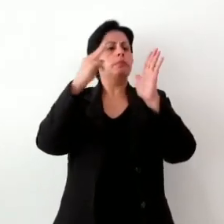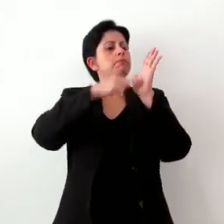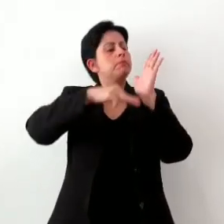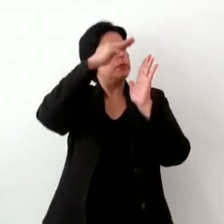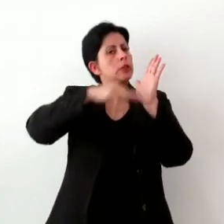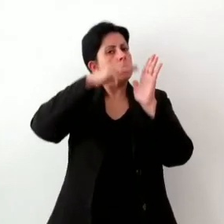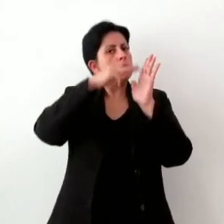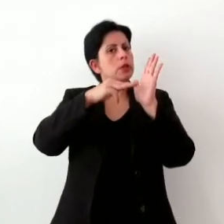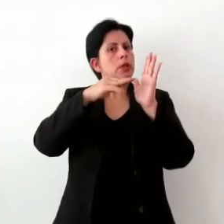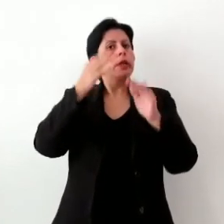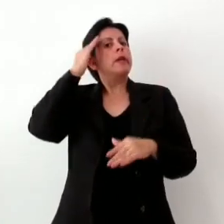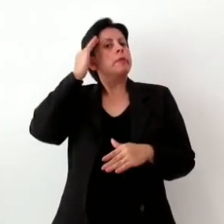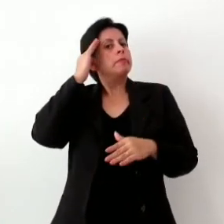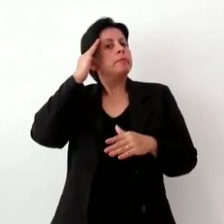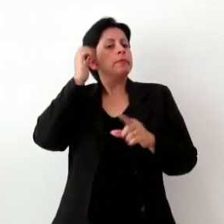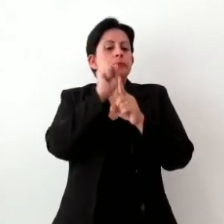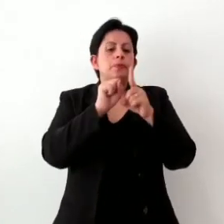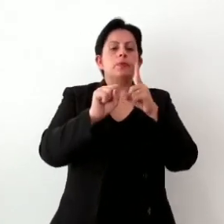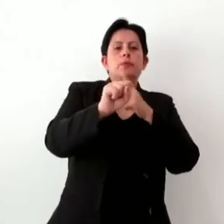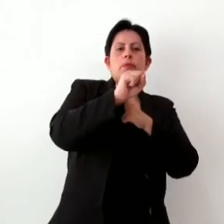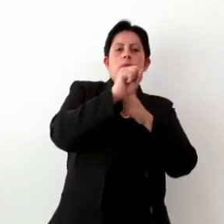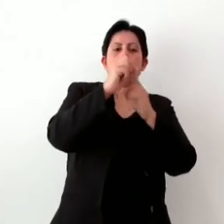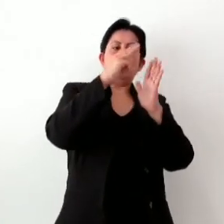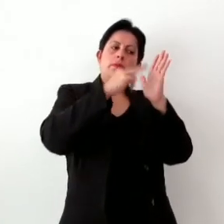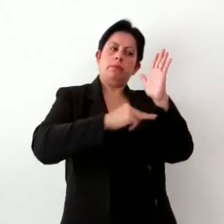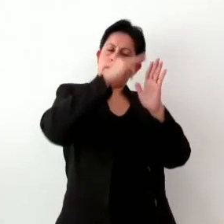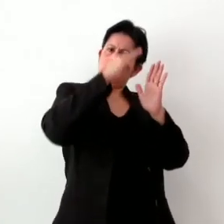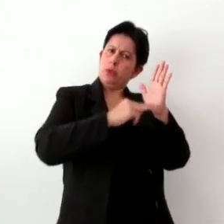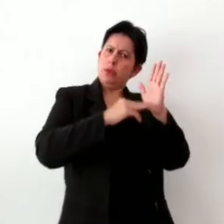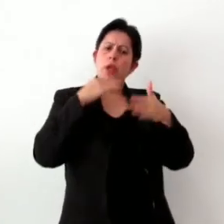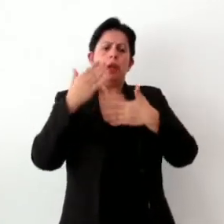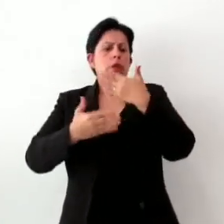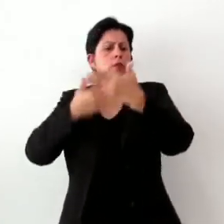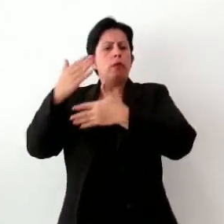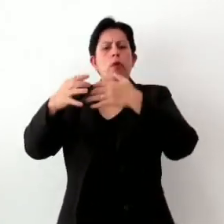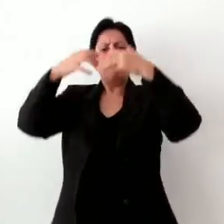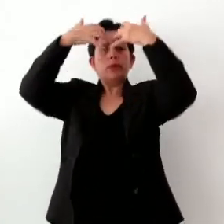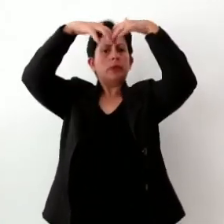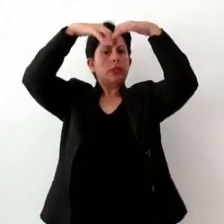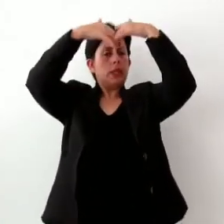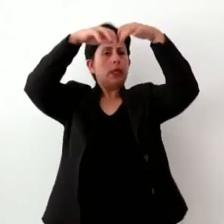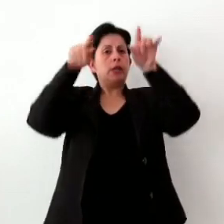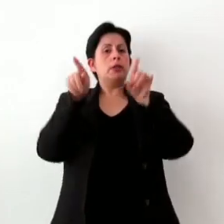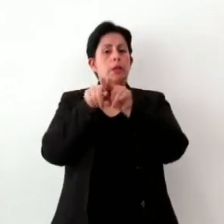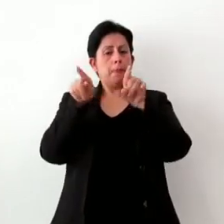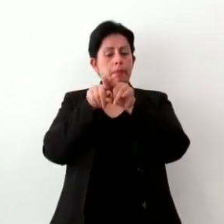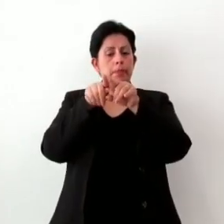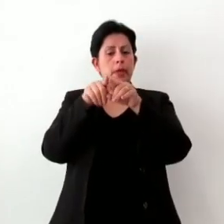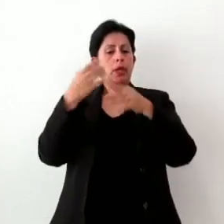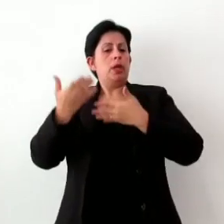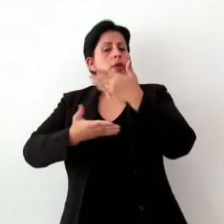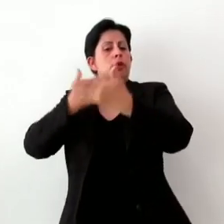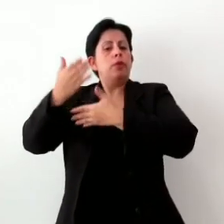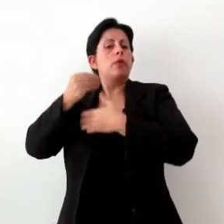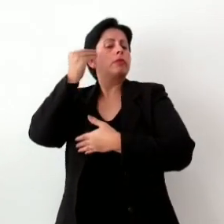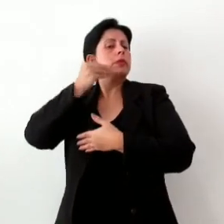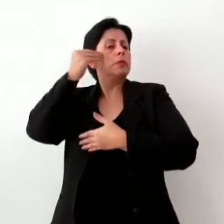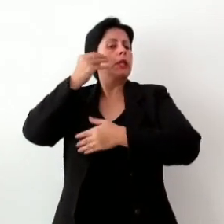metodologias para a gente entender a sociedade, metodologias que envolvem não só o intelecto, mas que envolvem